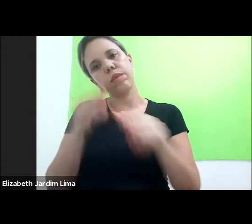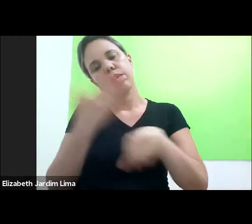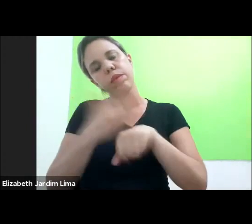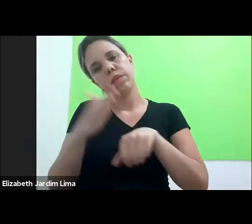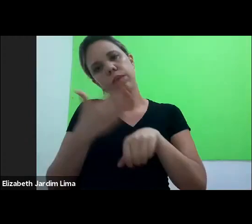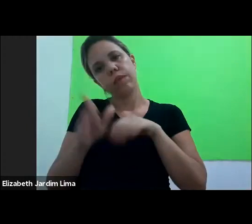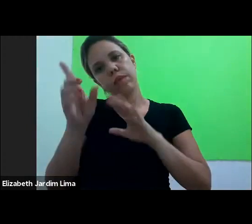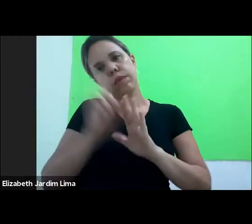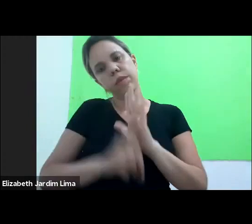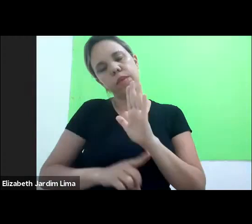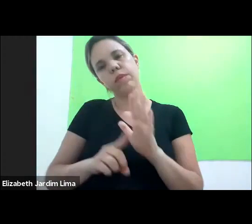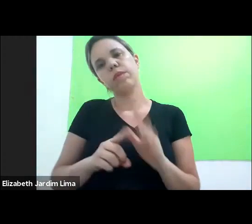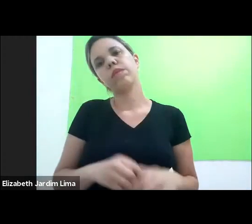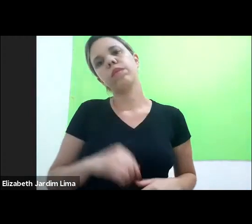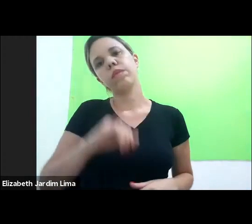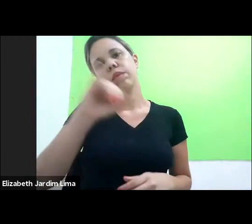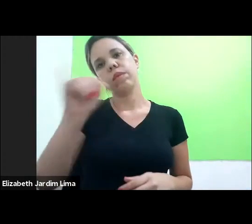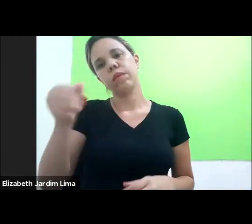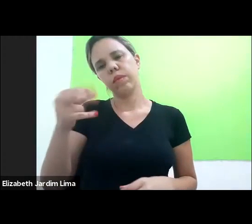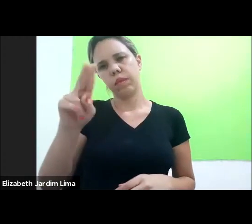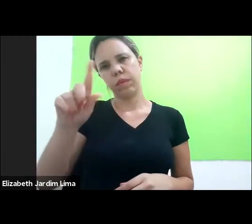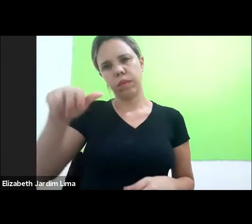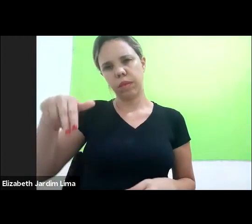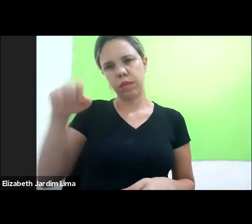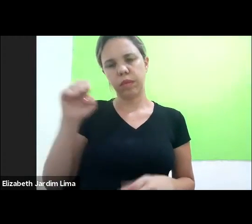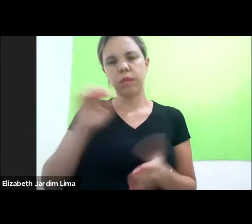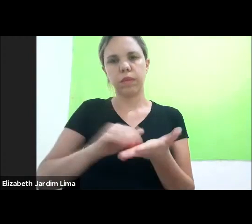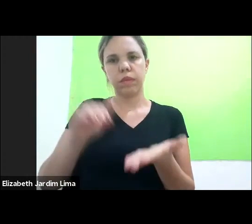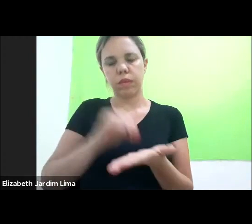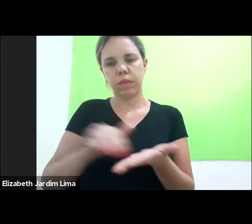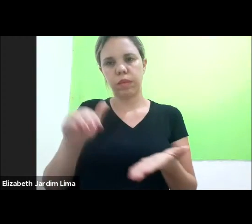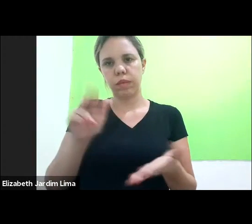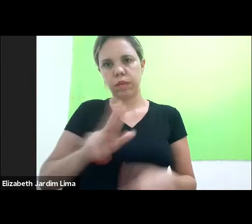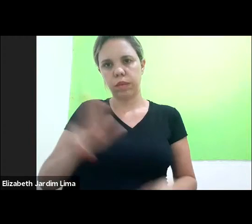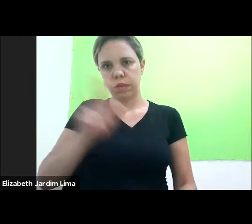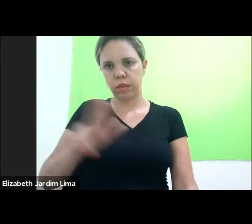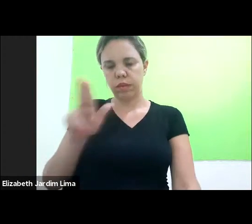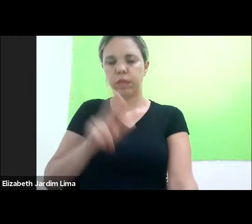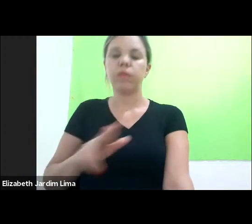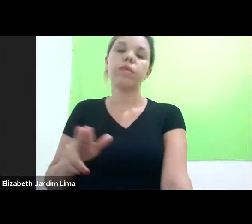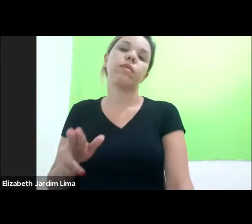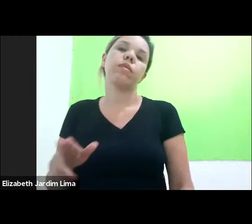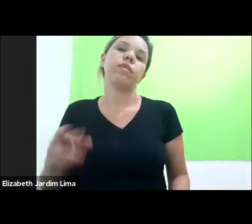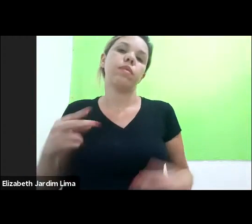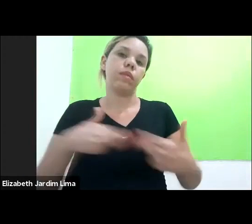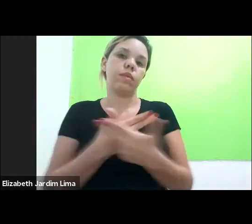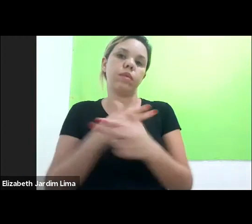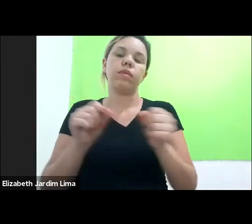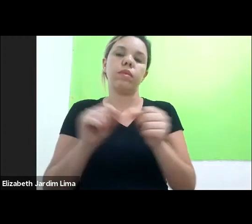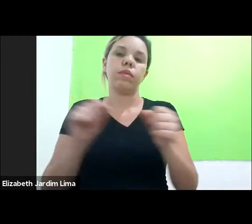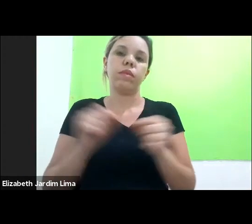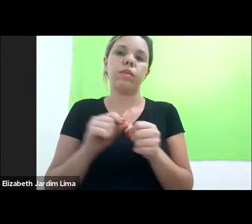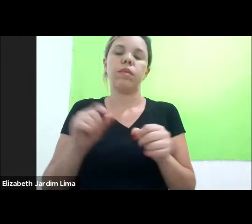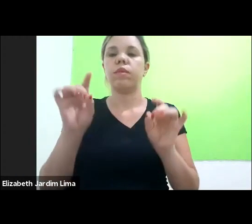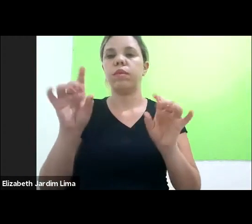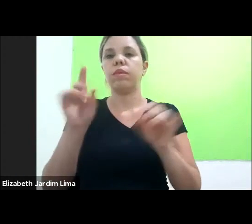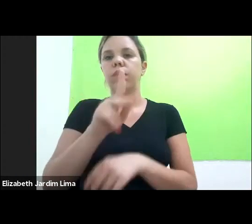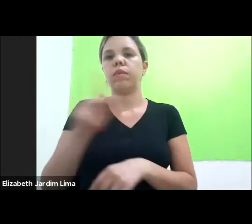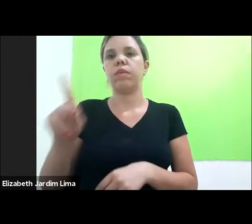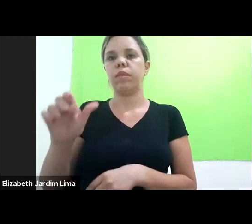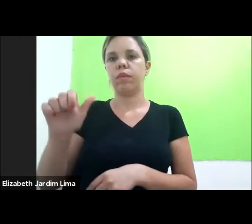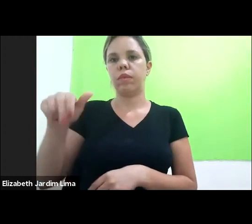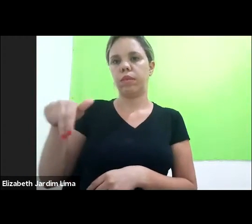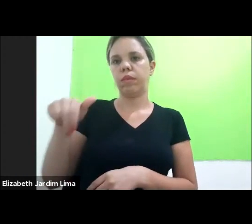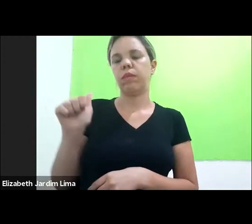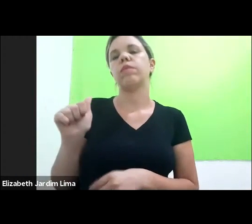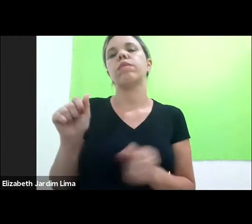que é o JUSDIV, o Escritório Jurídico para a Diversidade Étnica e Cultural, coordenado pela querida professora Ela Vienco, e que a